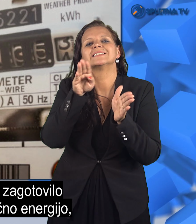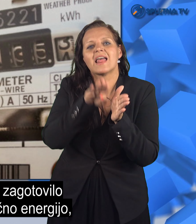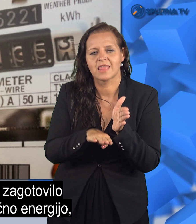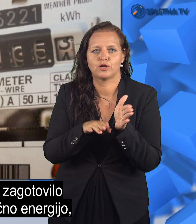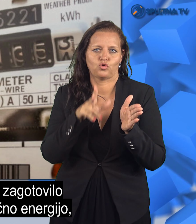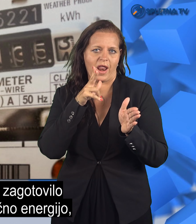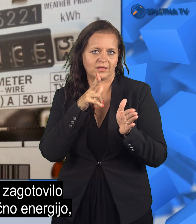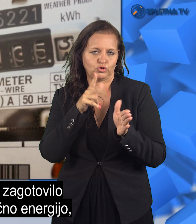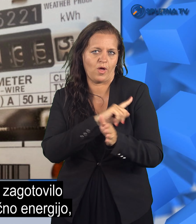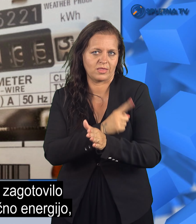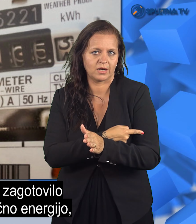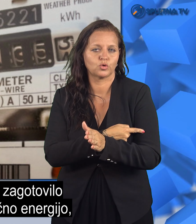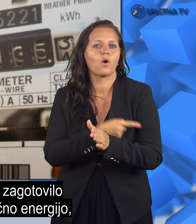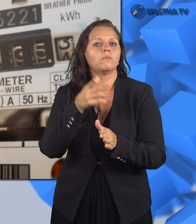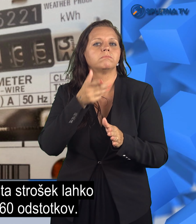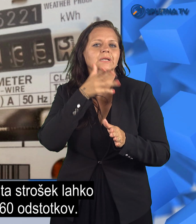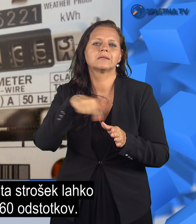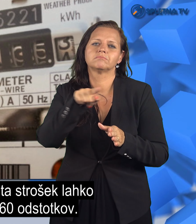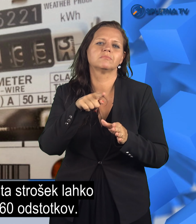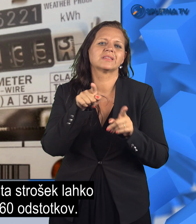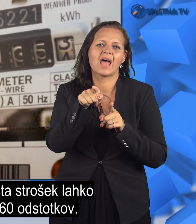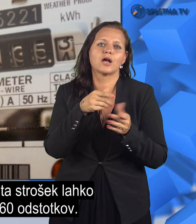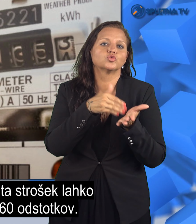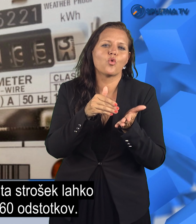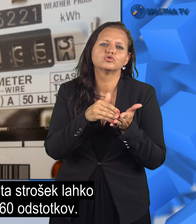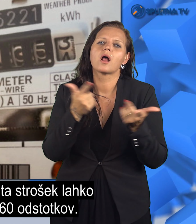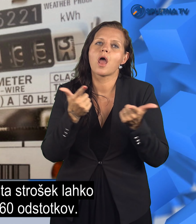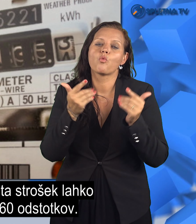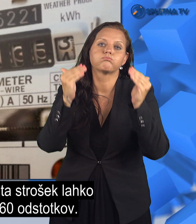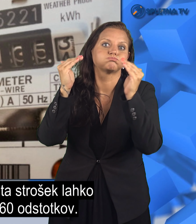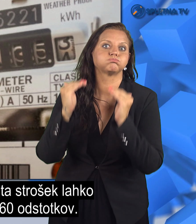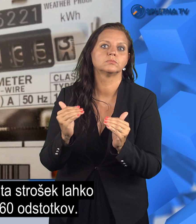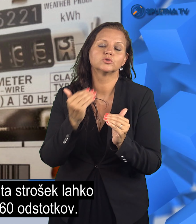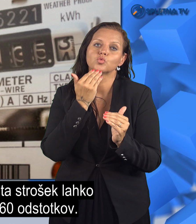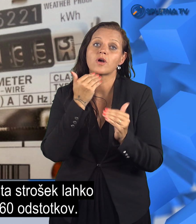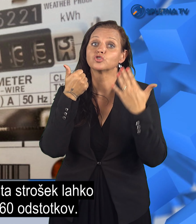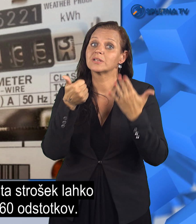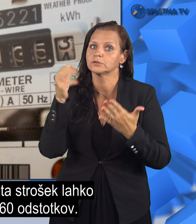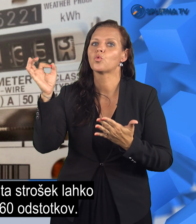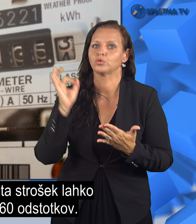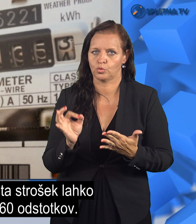se jim bo ta strošek lahko znižal za skoraj 60%.